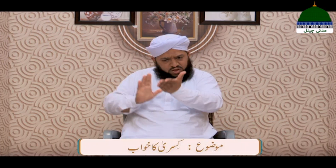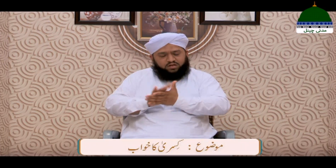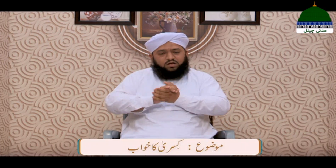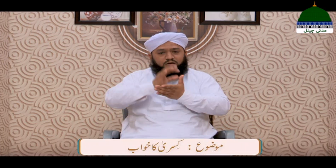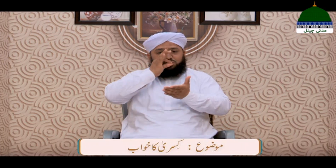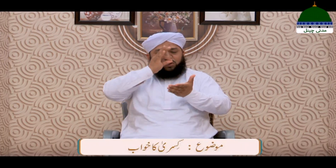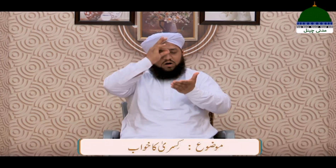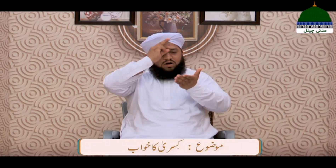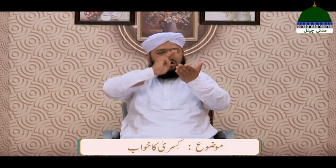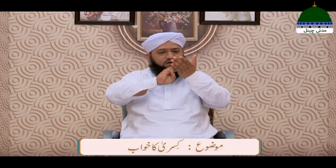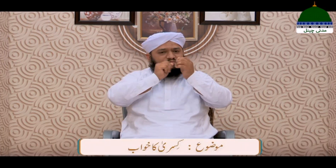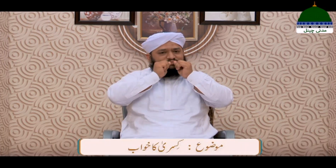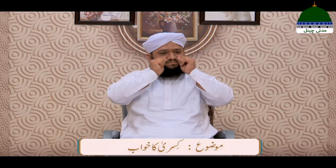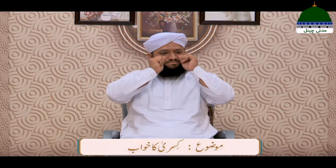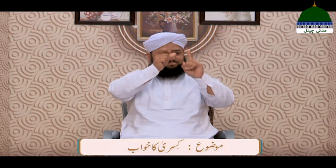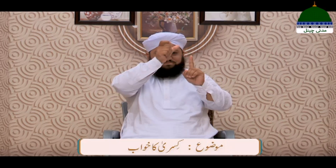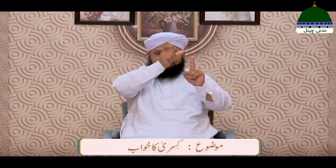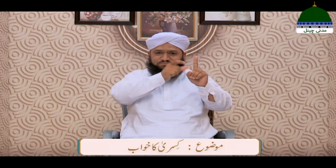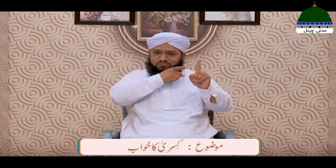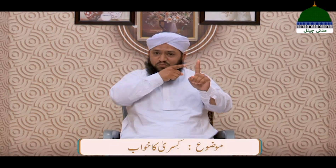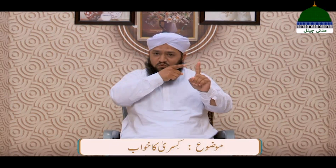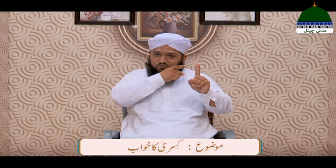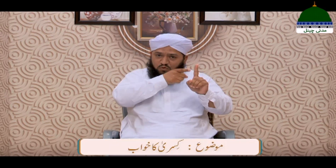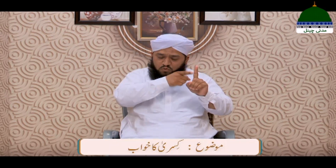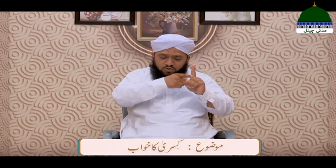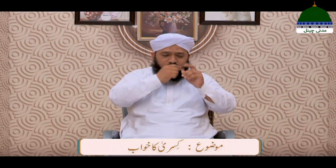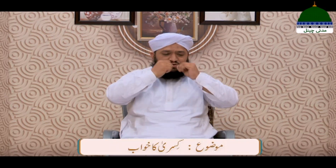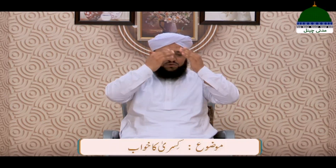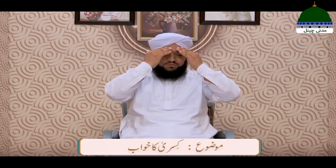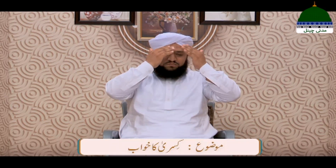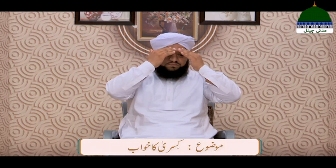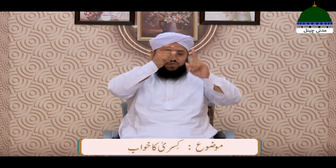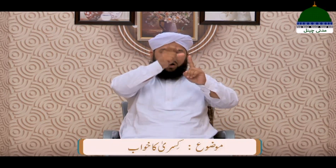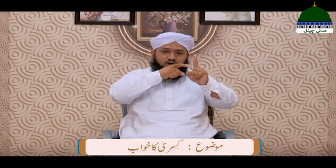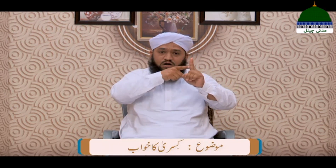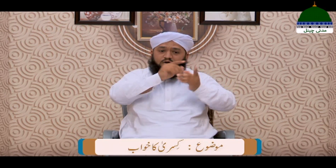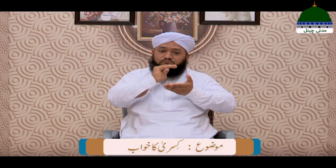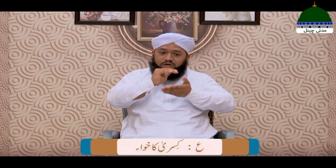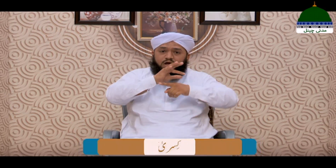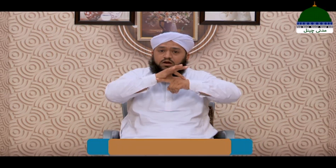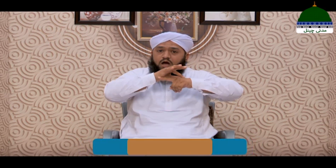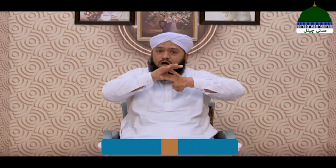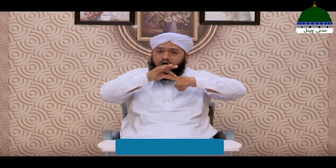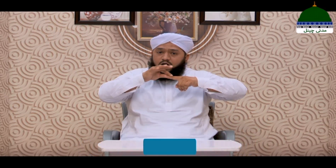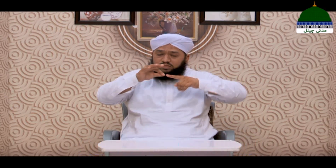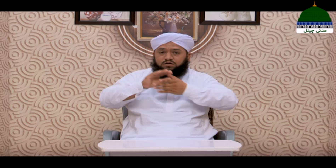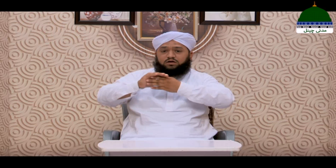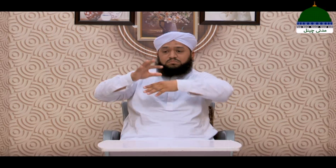سرور انبیاء محبوب خدا صلی اللہ علیہ وآلہ وسلم کی ولادت کی رات ساسانی خاندان